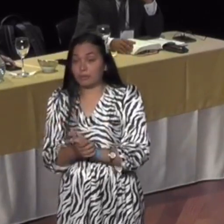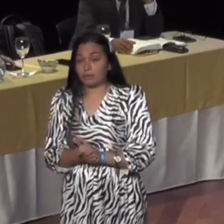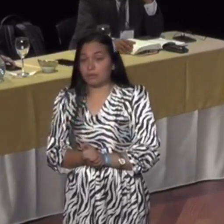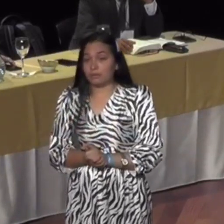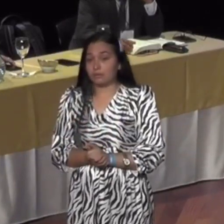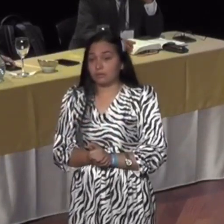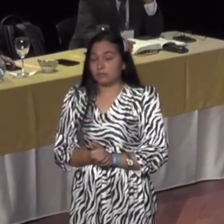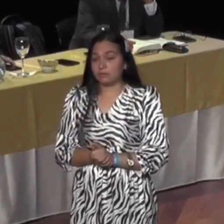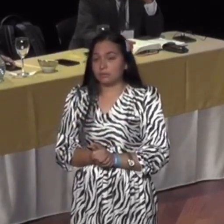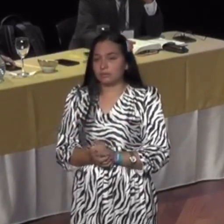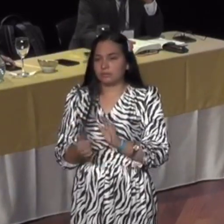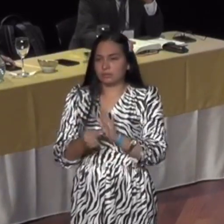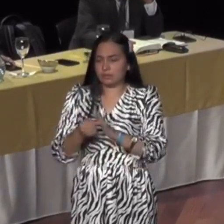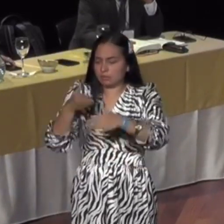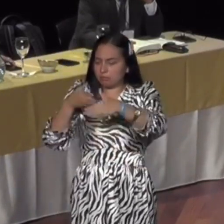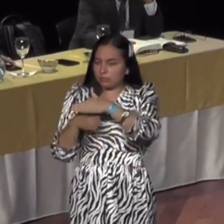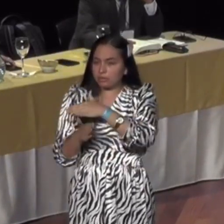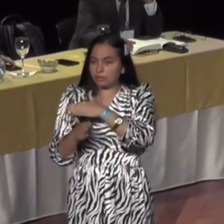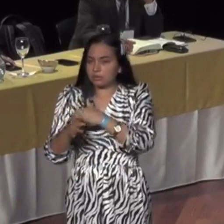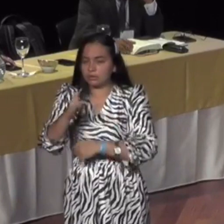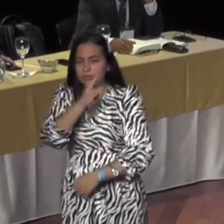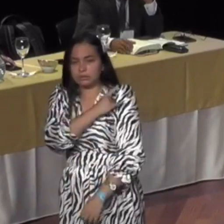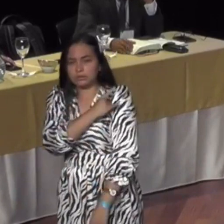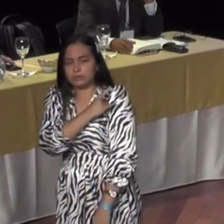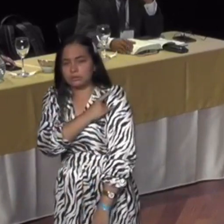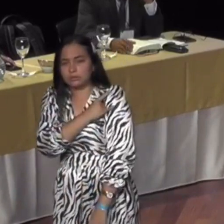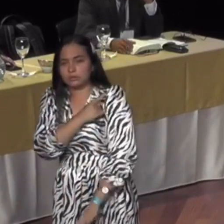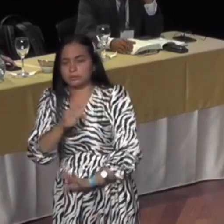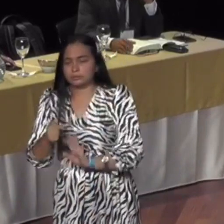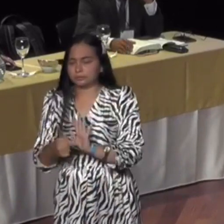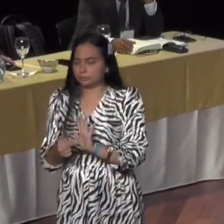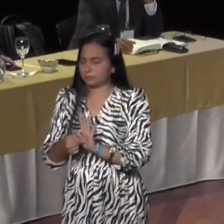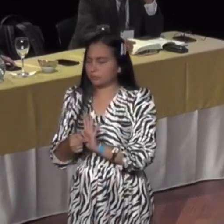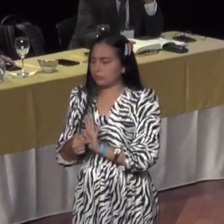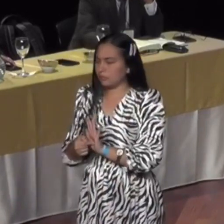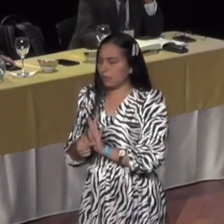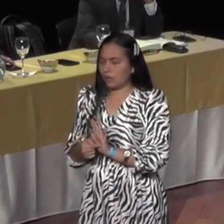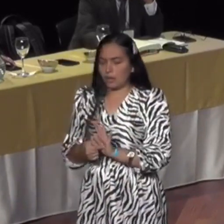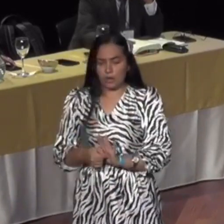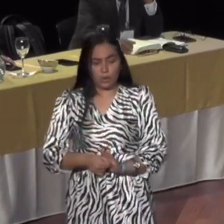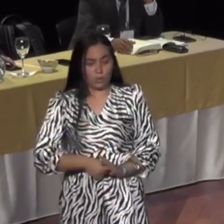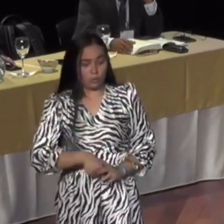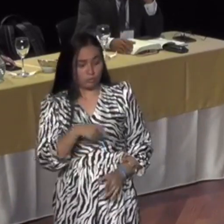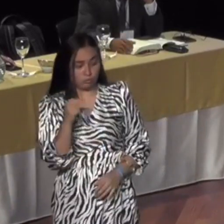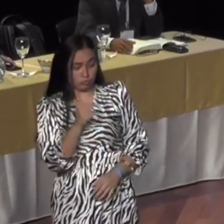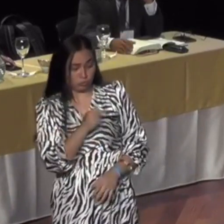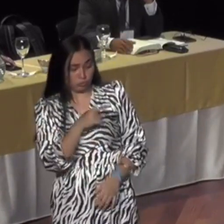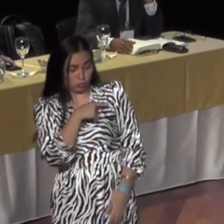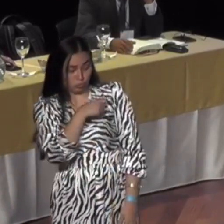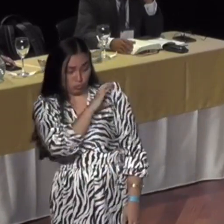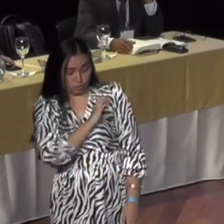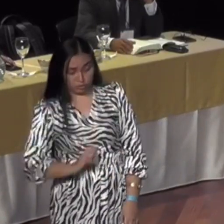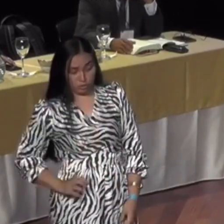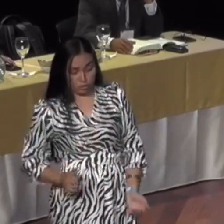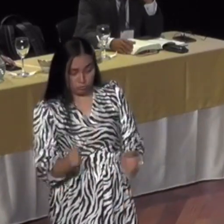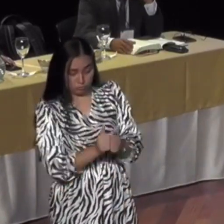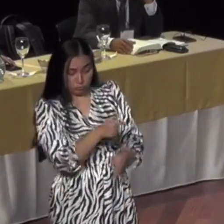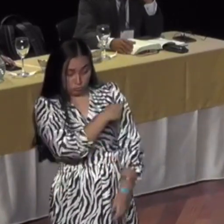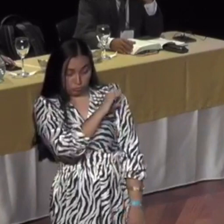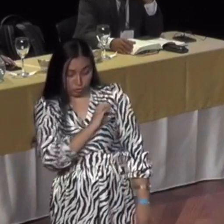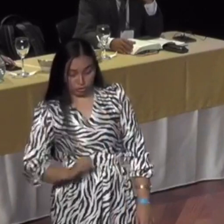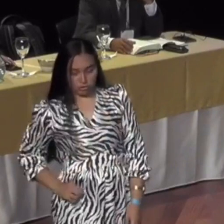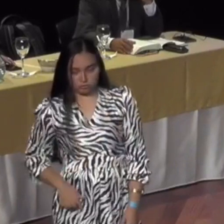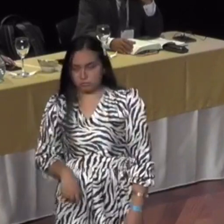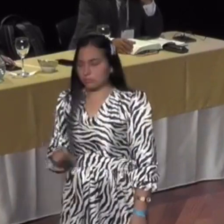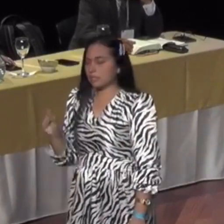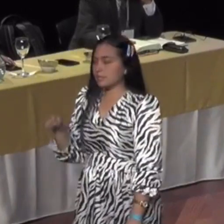Autónoma y un compañero me dijo, ven acá, y tú eres cristiano, así, de esa forma despectiva. Yo le dije, sí, ¿y qué?